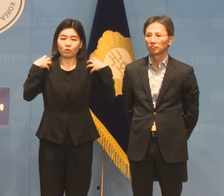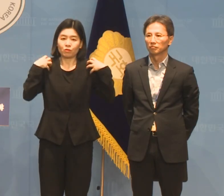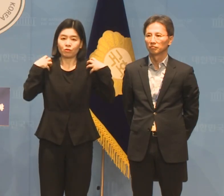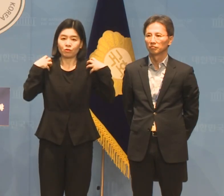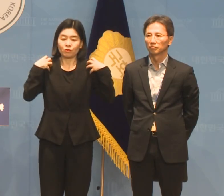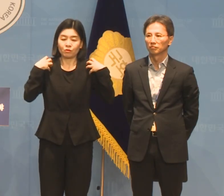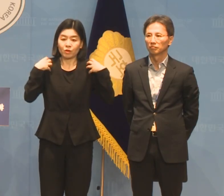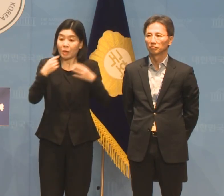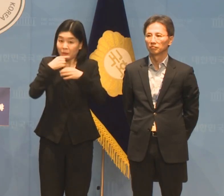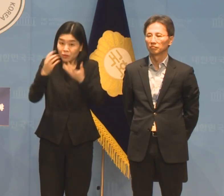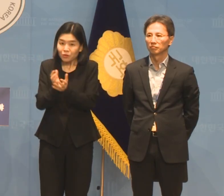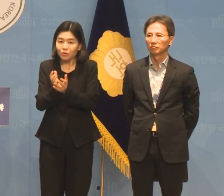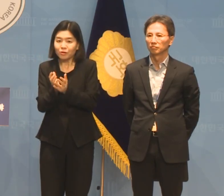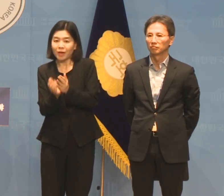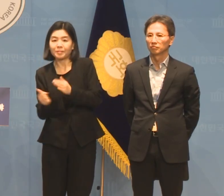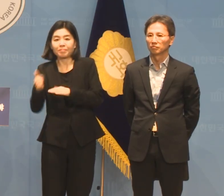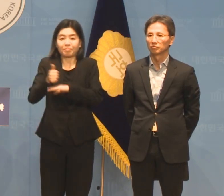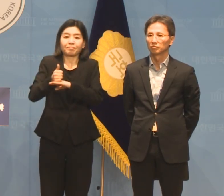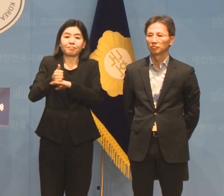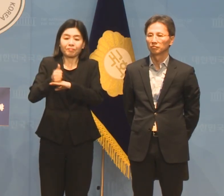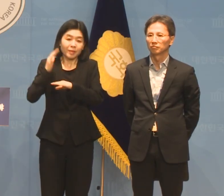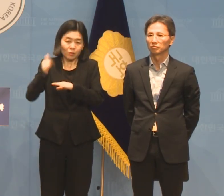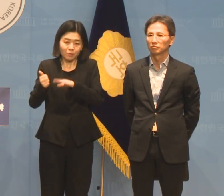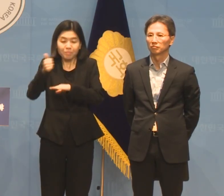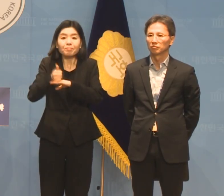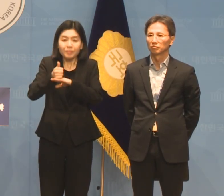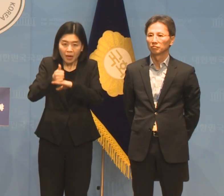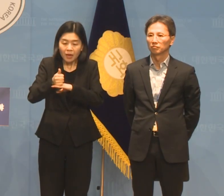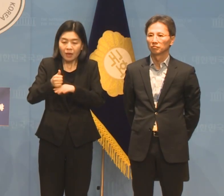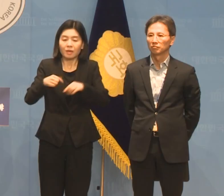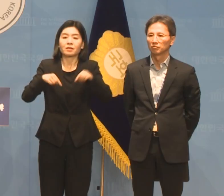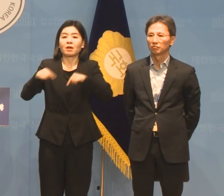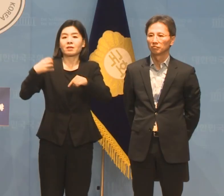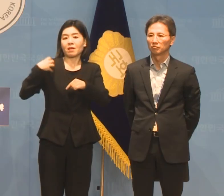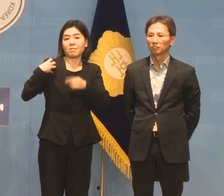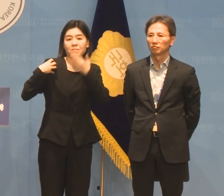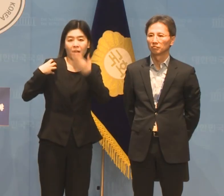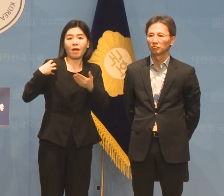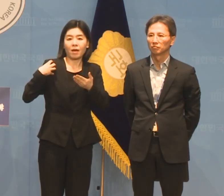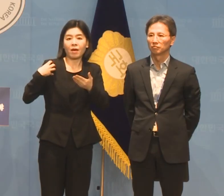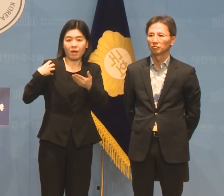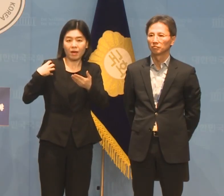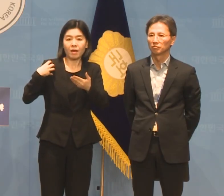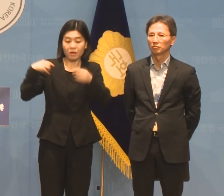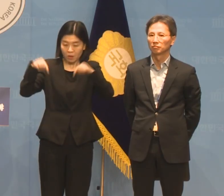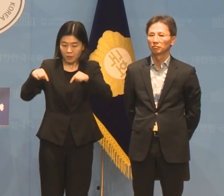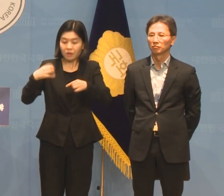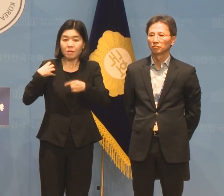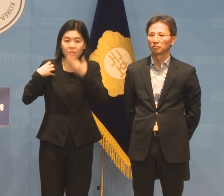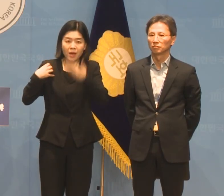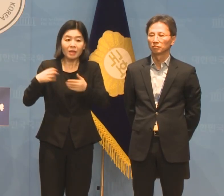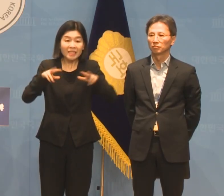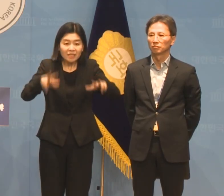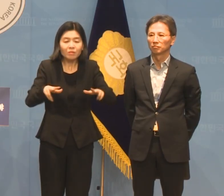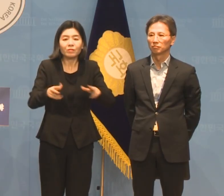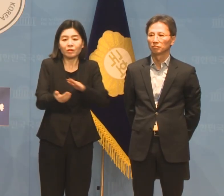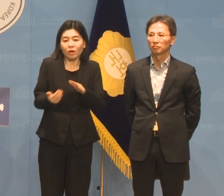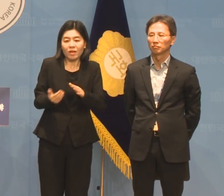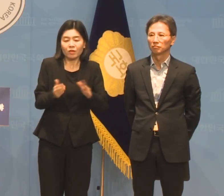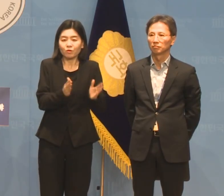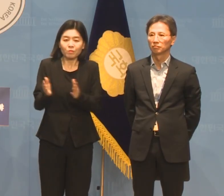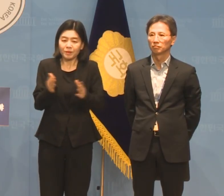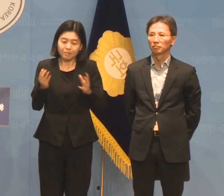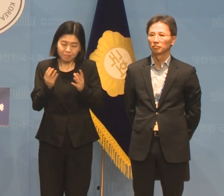정부가 책임지고 해결해 나갈 것입니다. 지금은 그에 대한 만반의 준비를 하는 것, 그것이 한